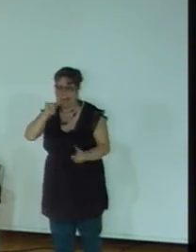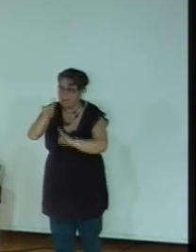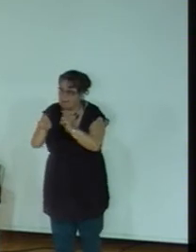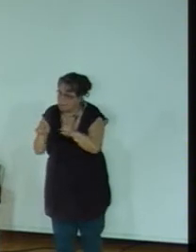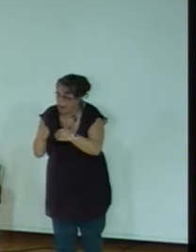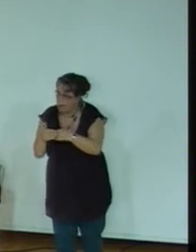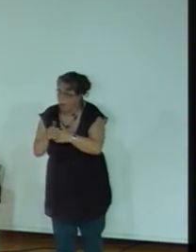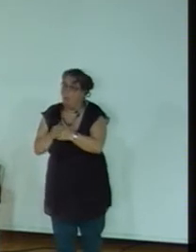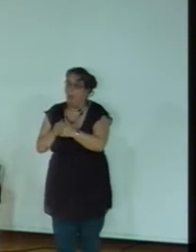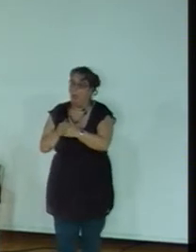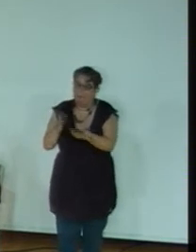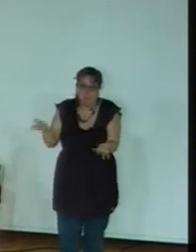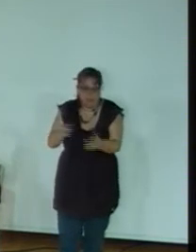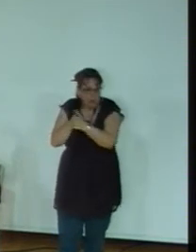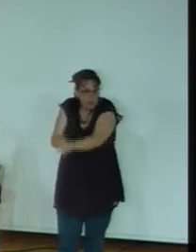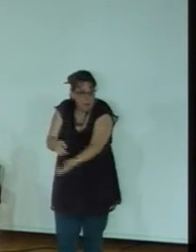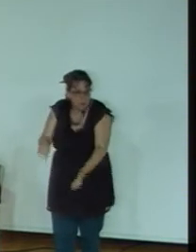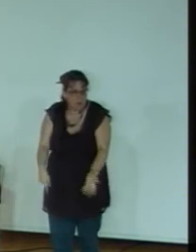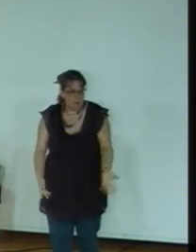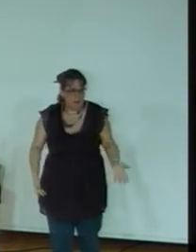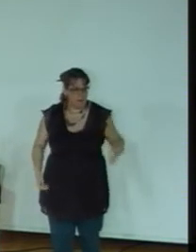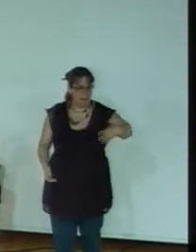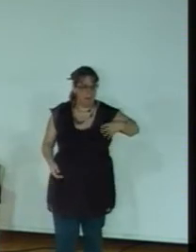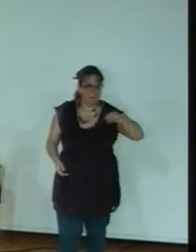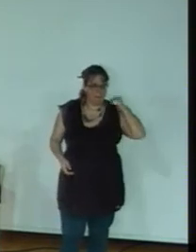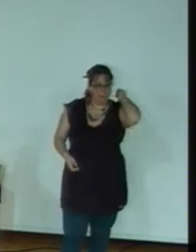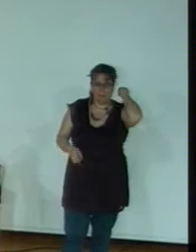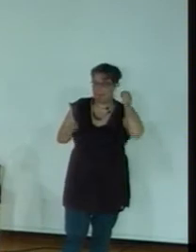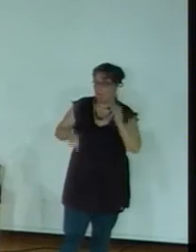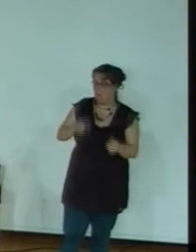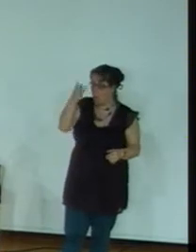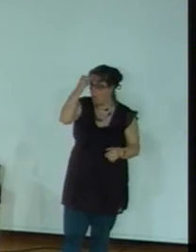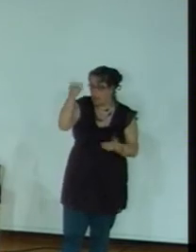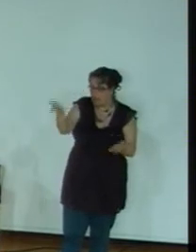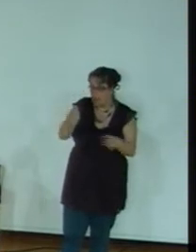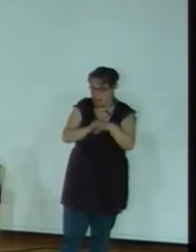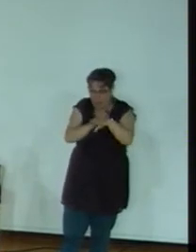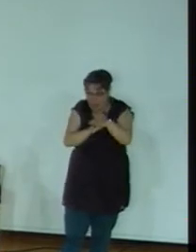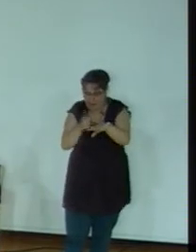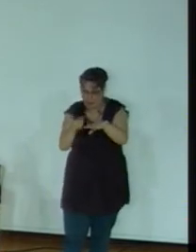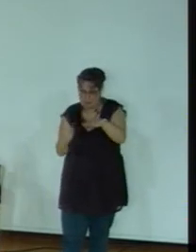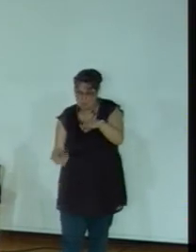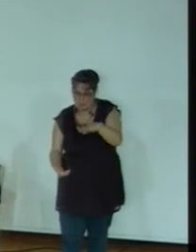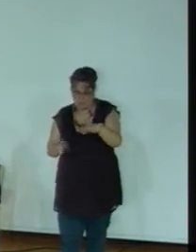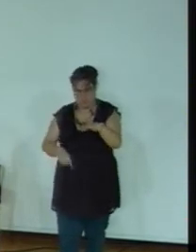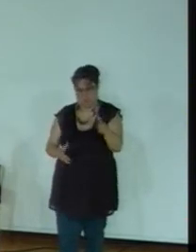et de s'appuyer sur des gens qui connaissent, d'essayer de comprendre les enjeux politiques qu'il y a derrière les apparences techniques,